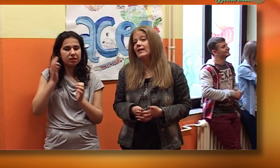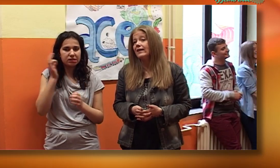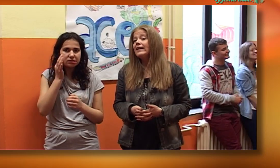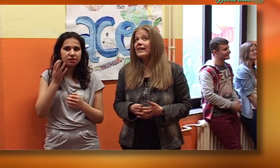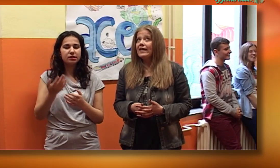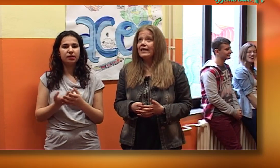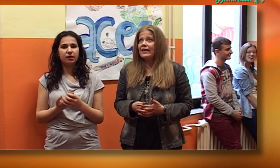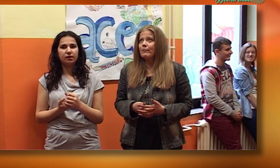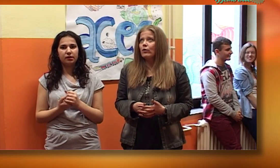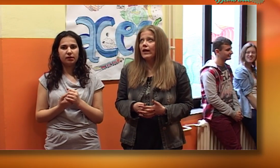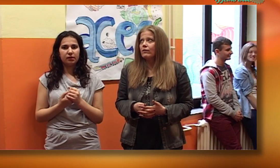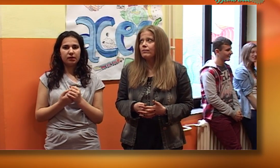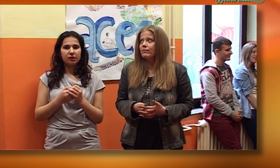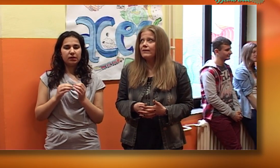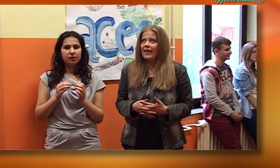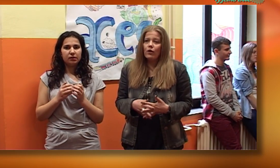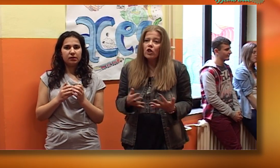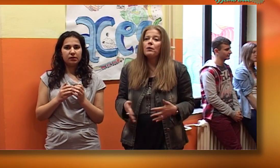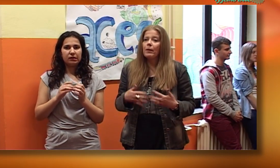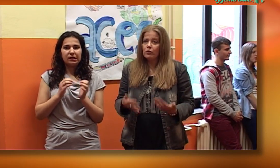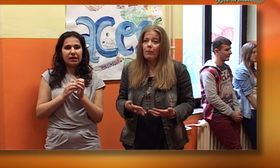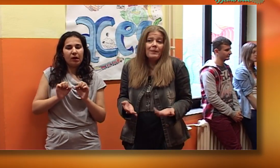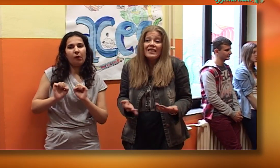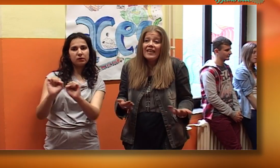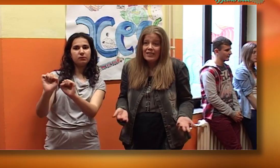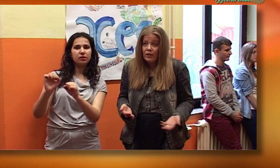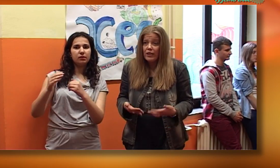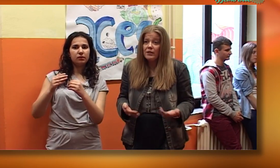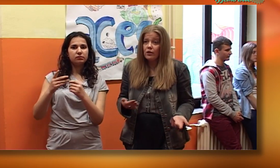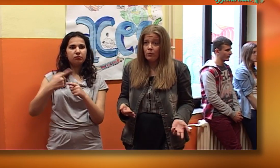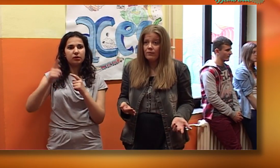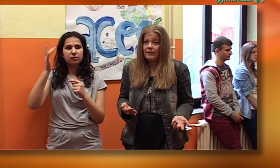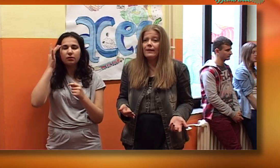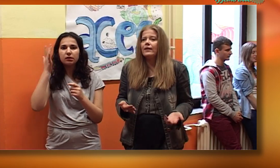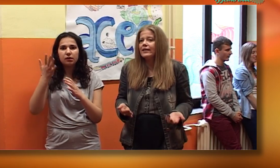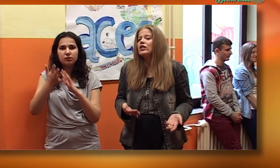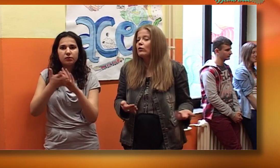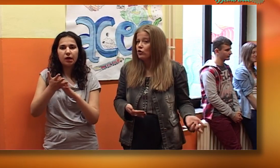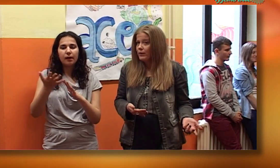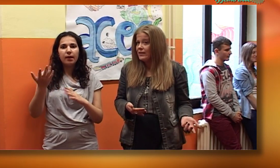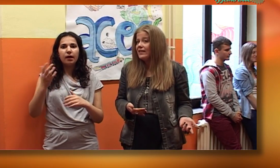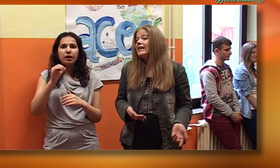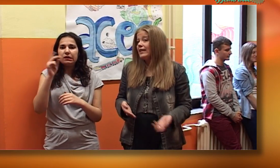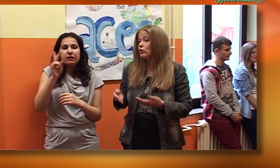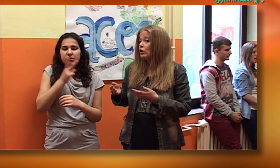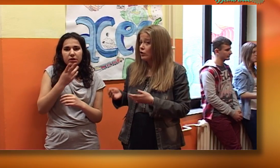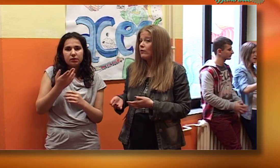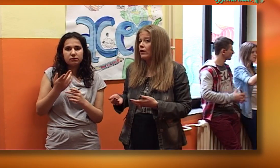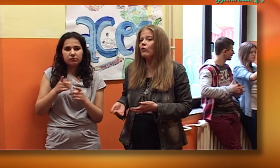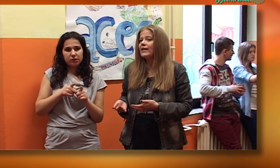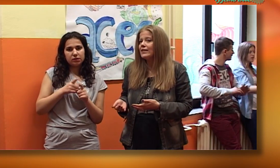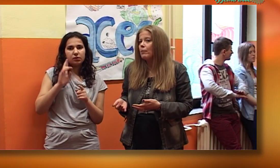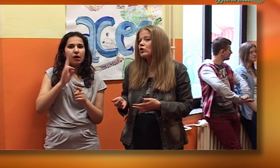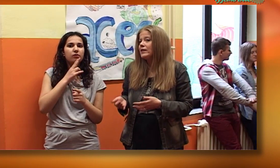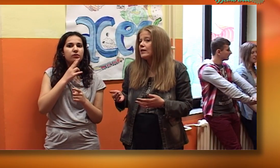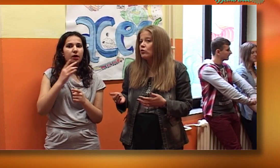ne treba da imaju neki otpor prema tome jer misle da ne znaju, da ih neće biti da ih neće niko razumeti. Isto kao što i